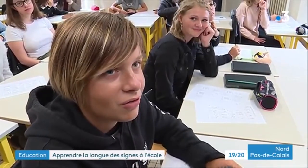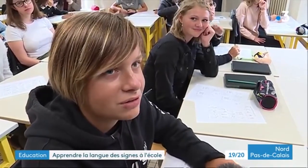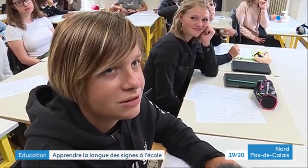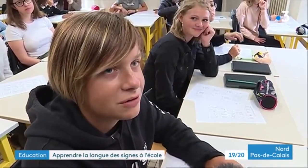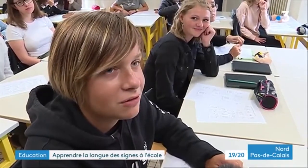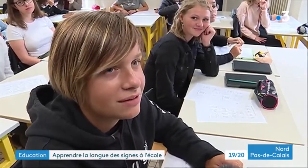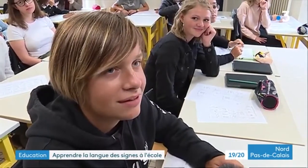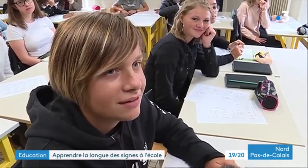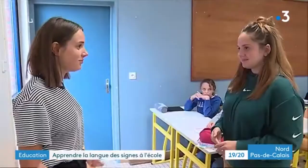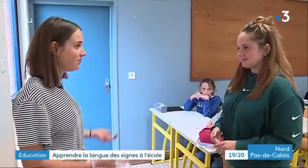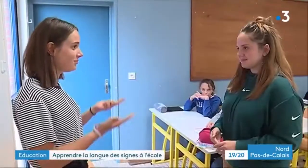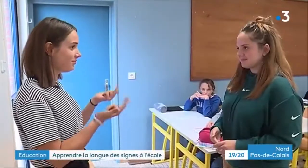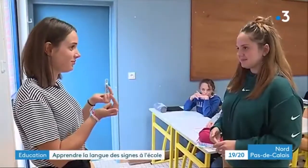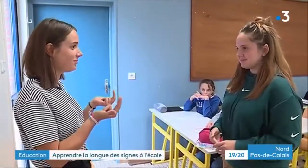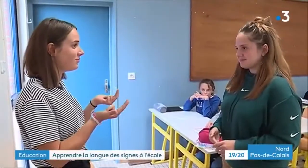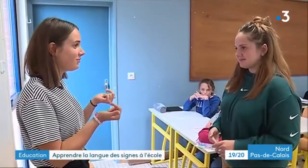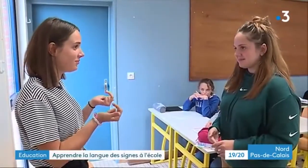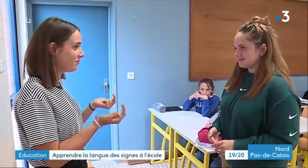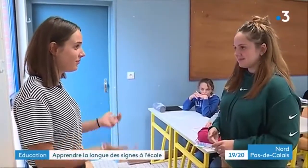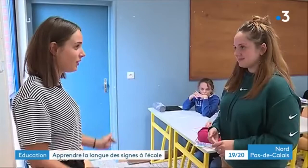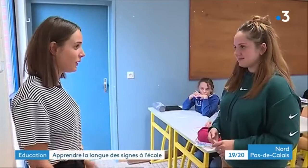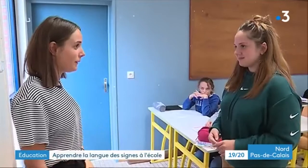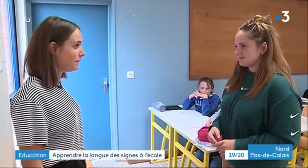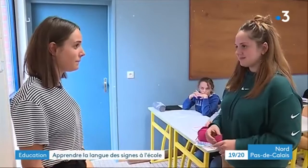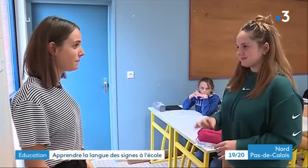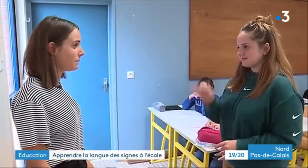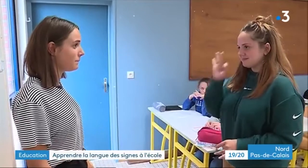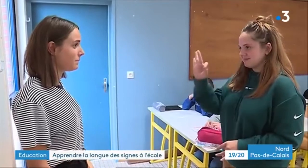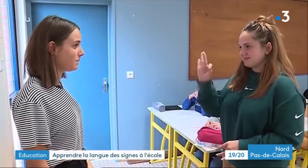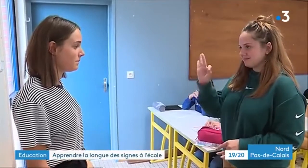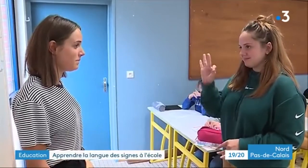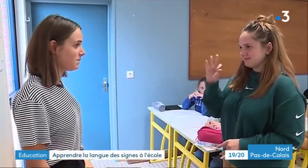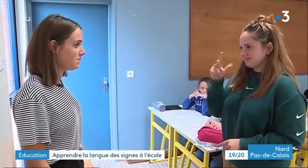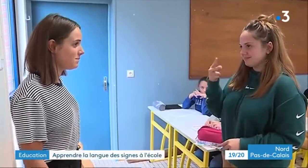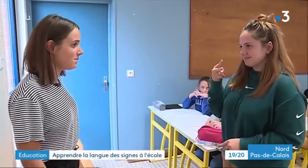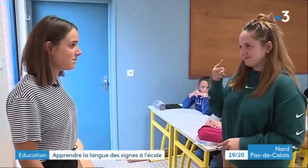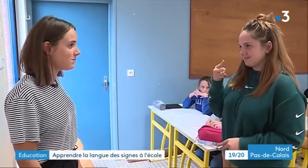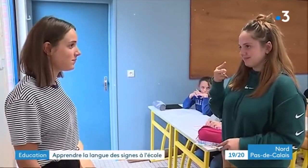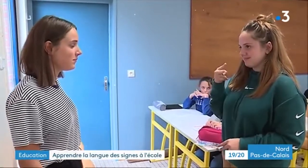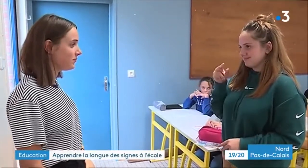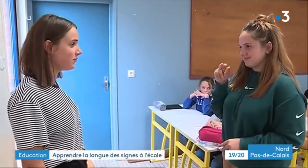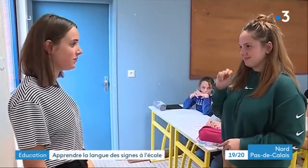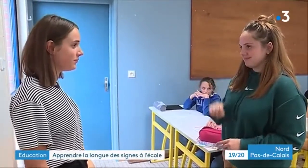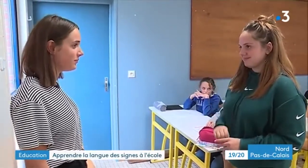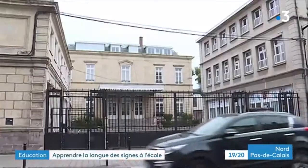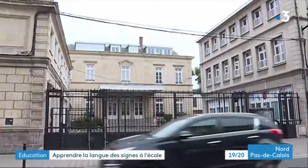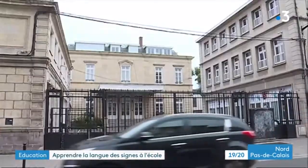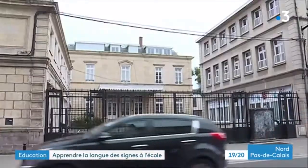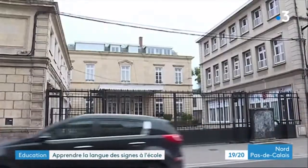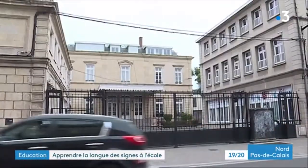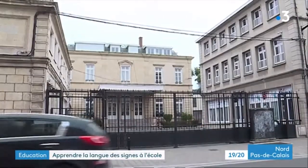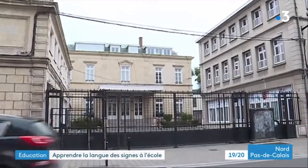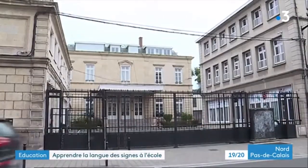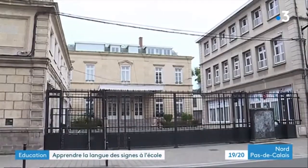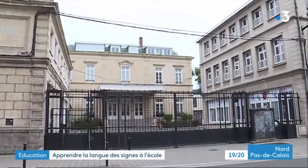en difficulté. Dans le nord de la France, seulement quelques établissements ont intégré cette option. À Valenciennes, dans ce